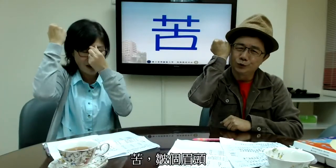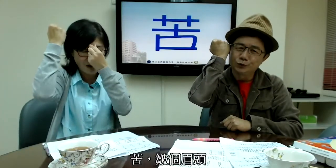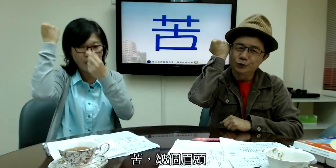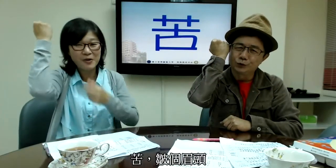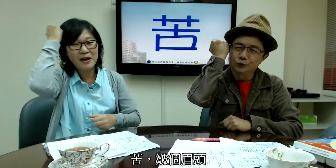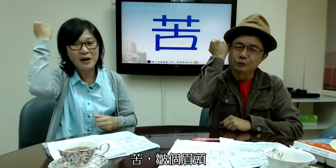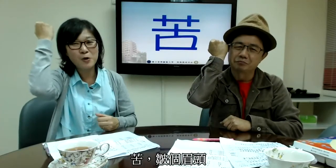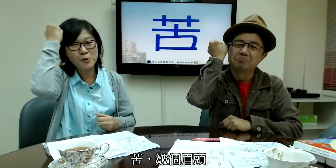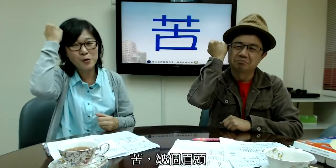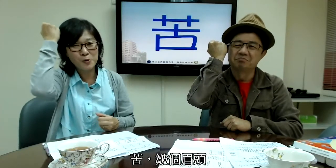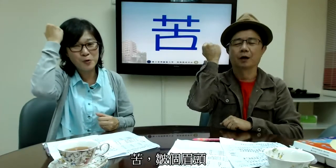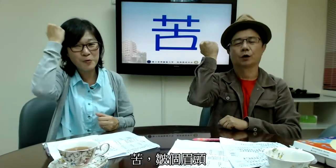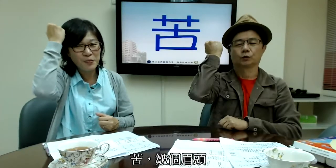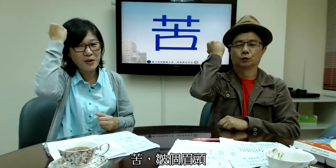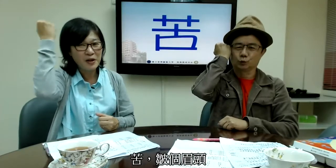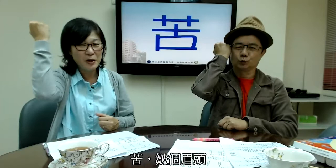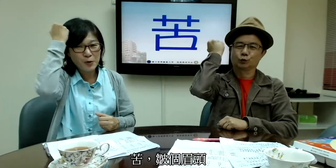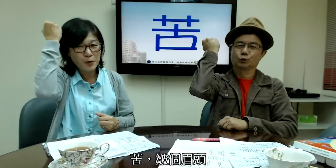头，苦苦。